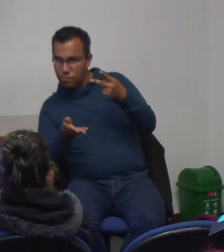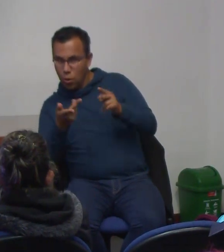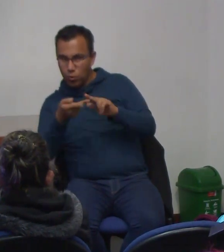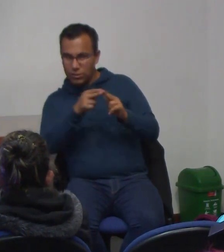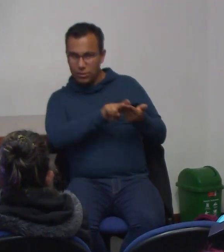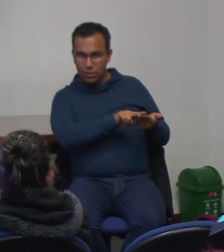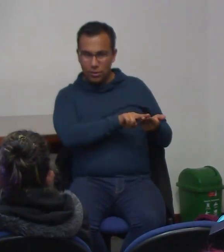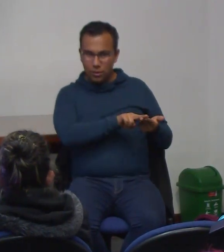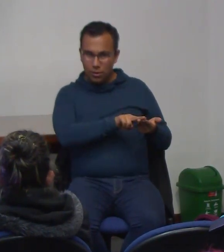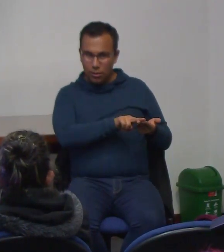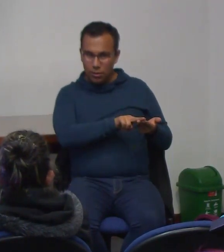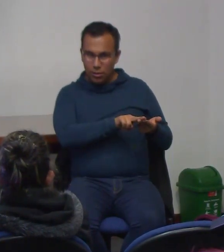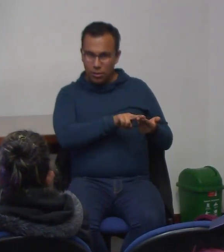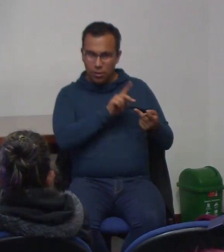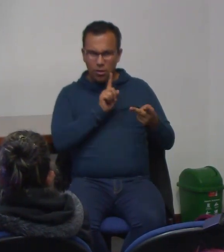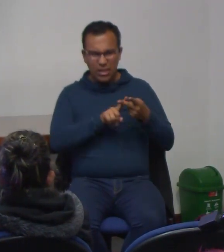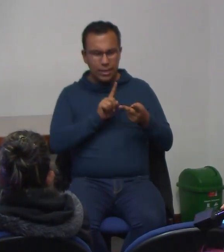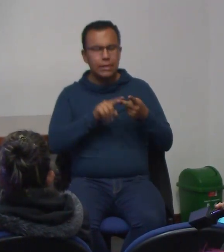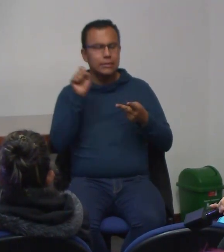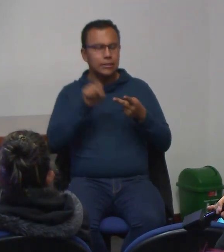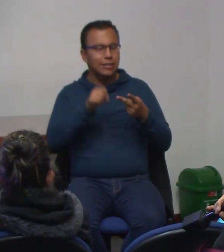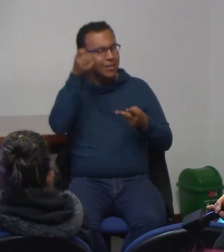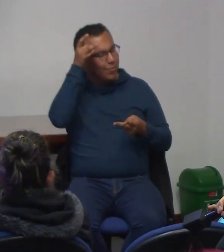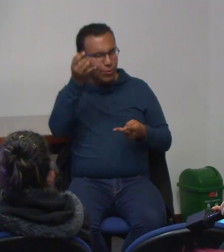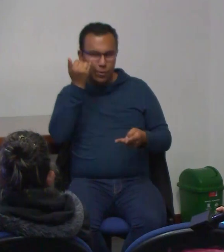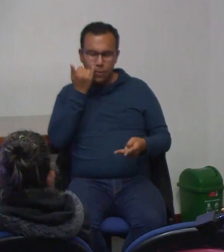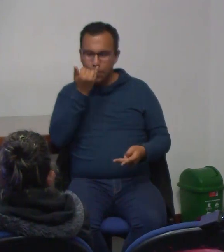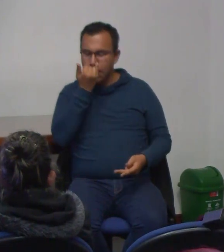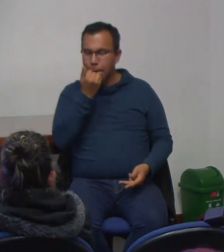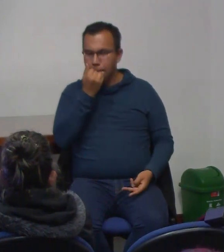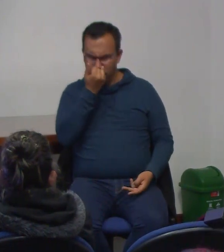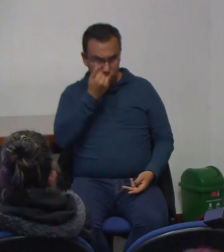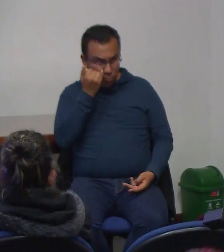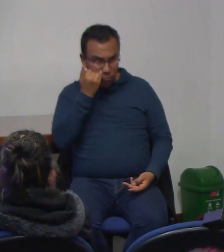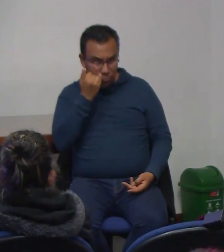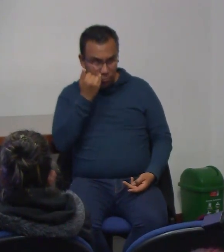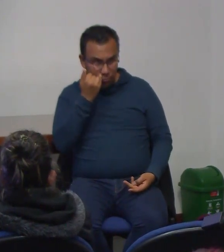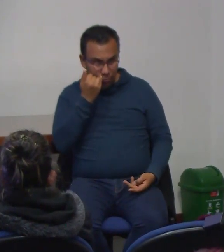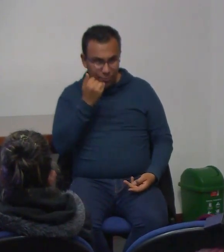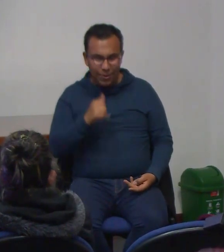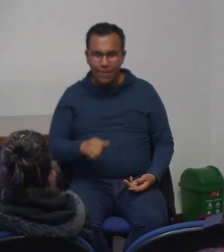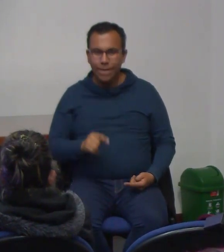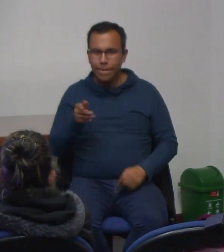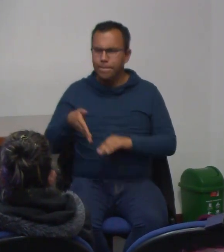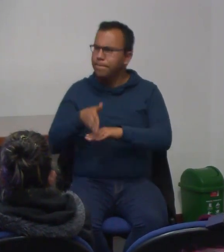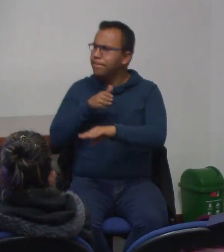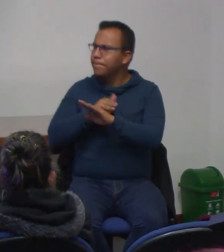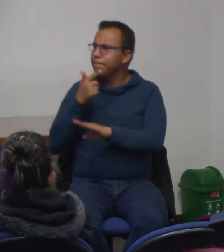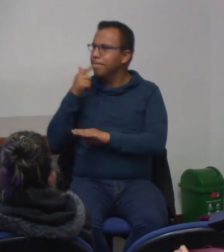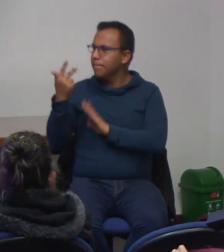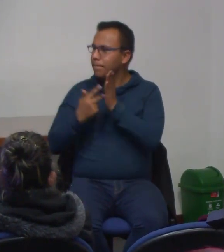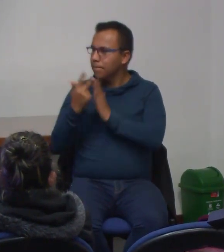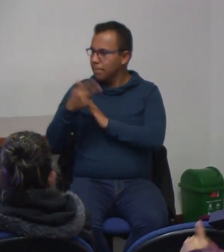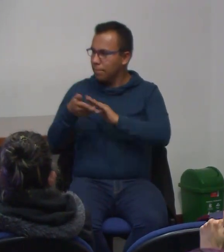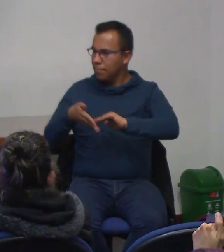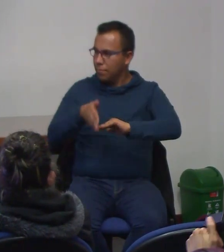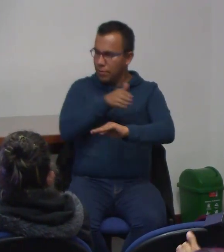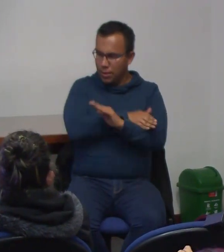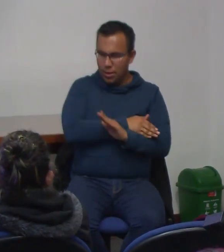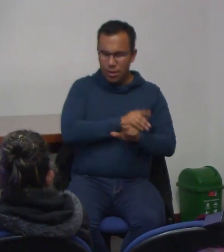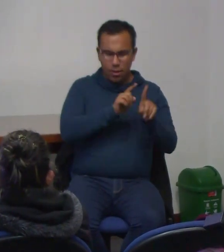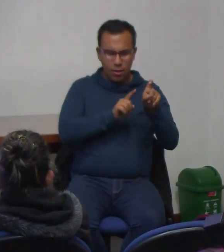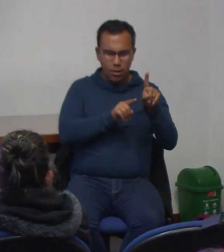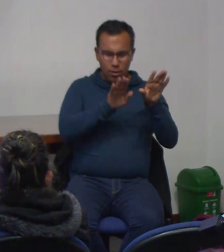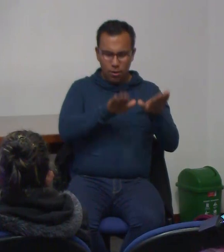sí eh Sí Pues de pronto está relacionado que digamos eh tú nombras que de proyectos anteriores desde sexto